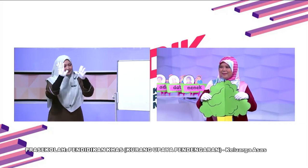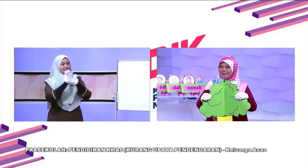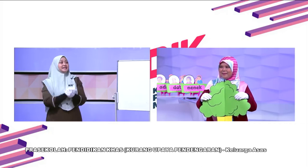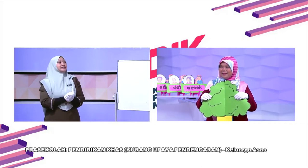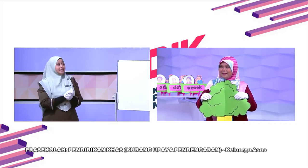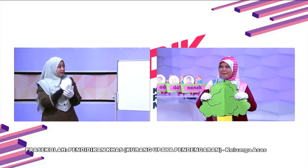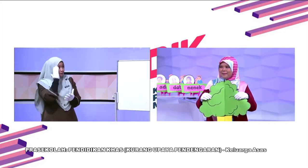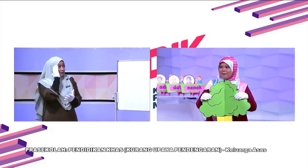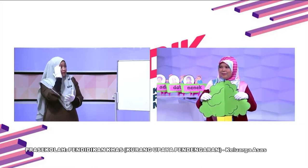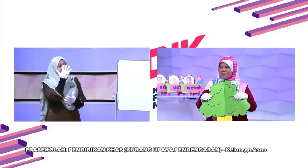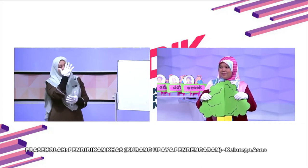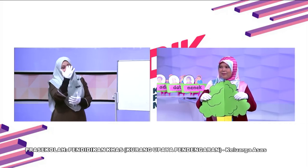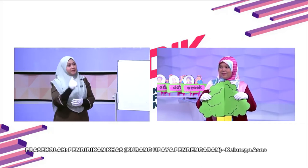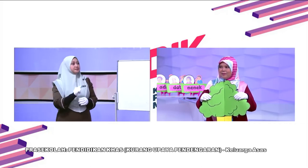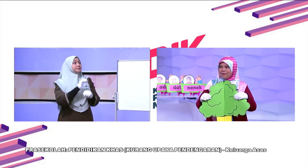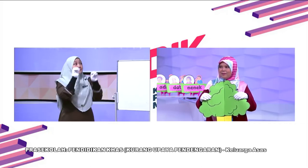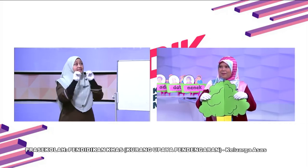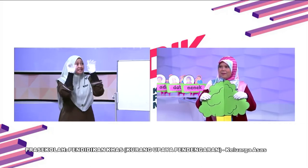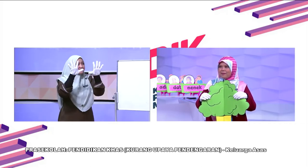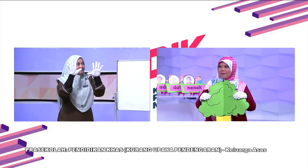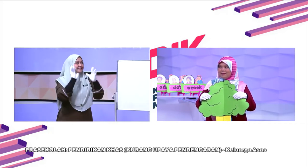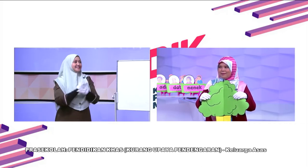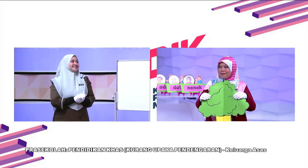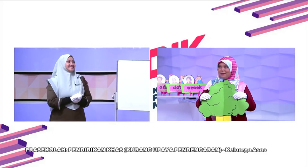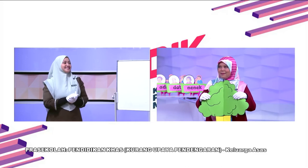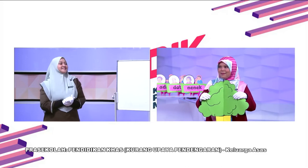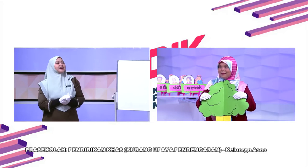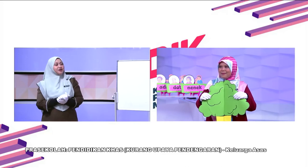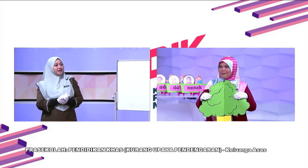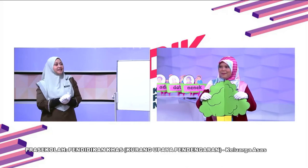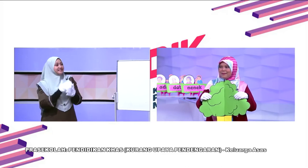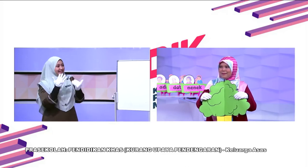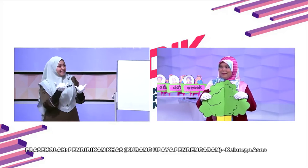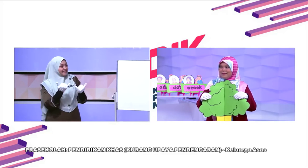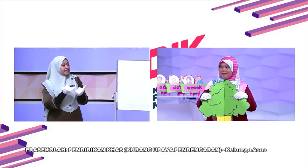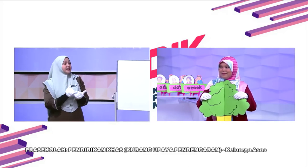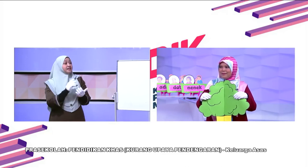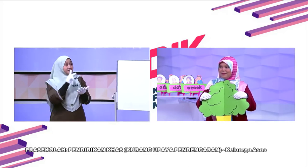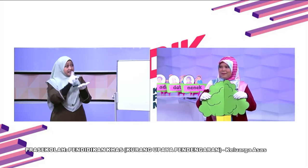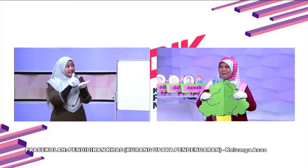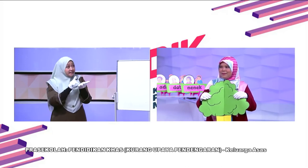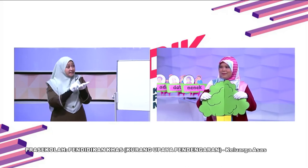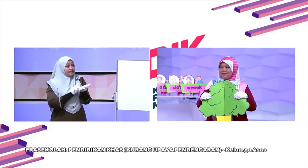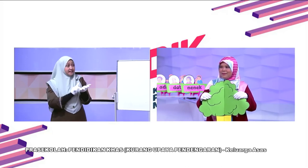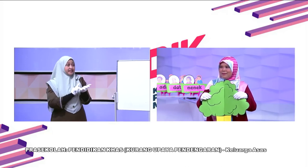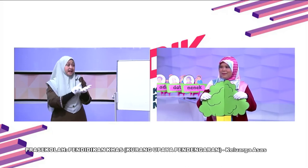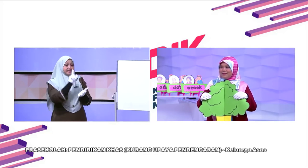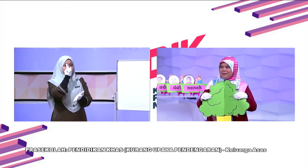tak tahu kenapa Magic musik enak tahu erat infancy rehendra and